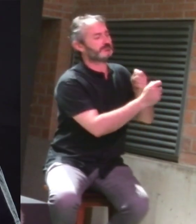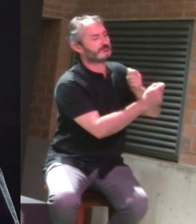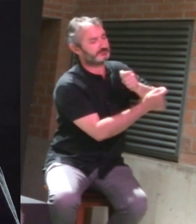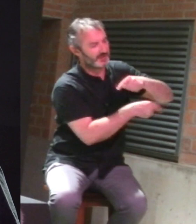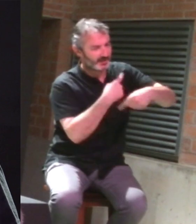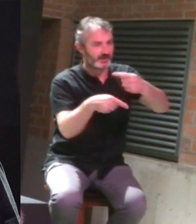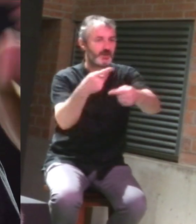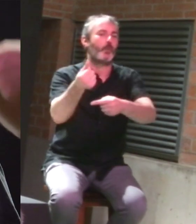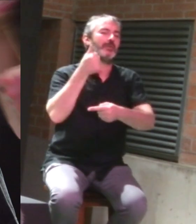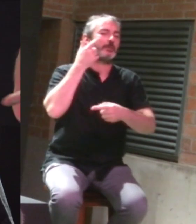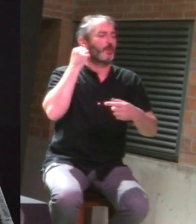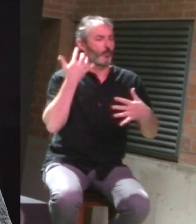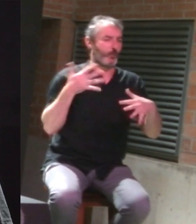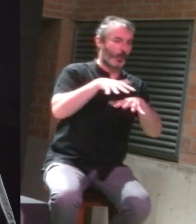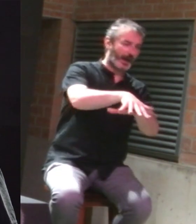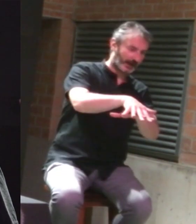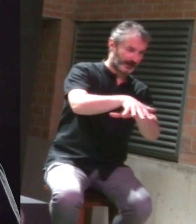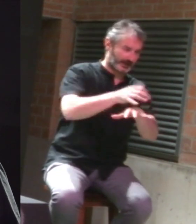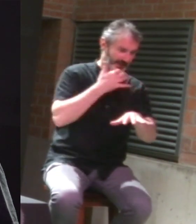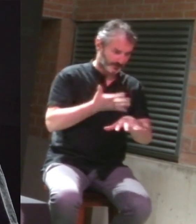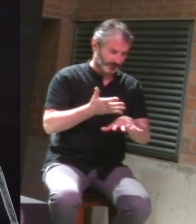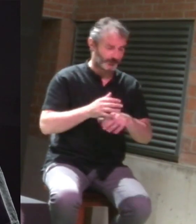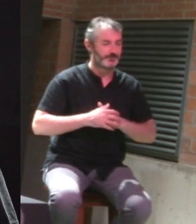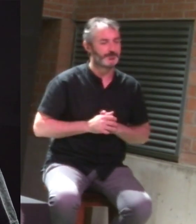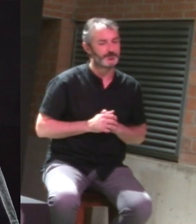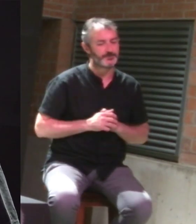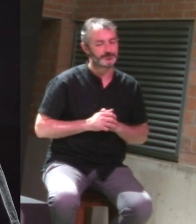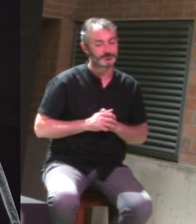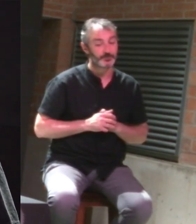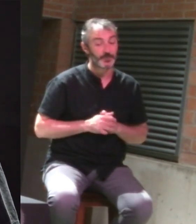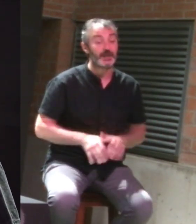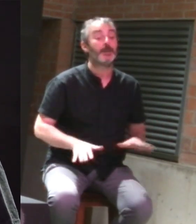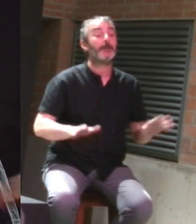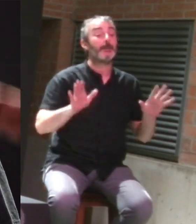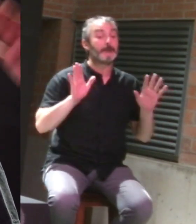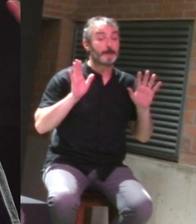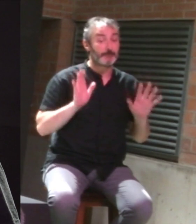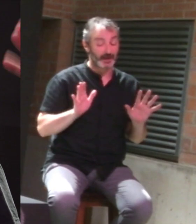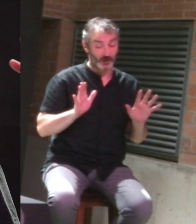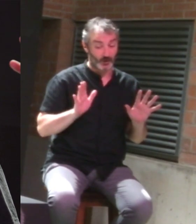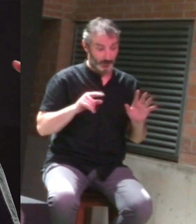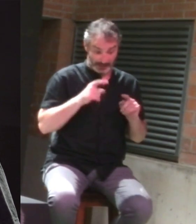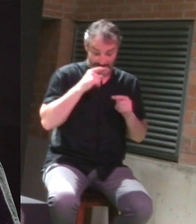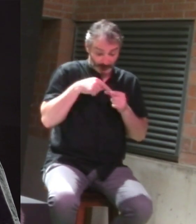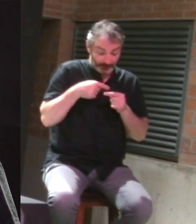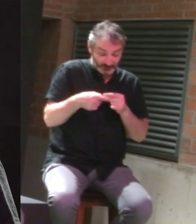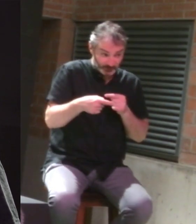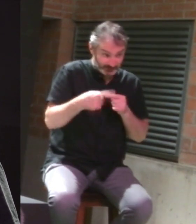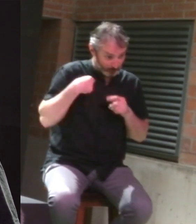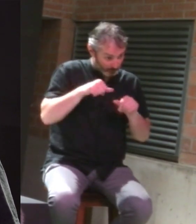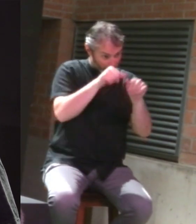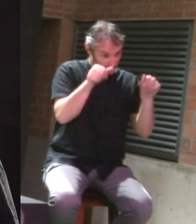personas descualificadas, lo que equivalía a incluir a las mujeres. Sin embargo, como se comprobará muy pronto, este